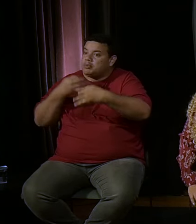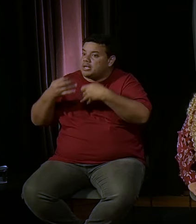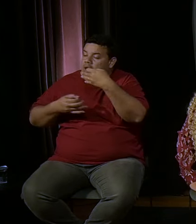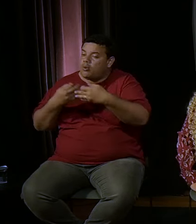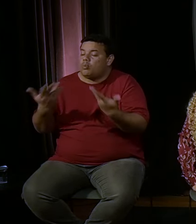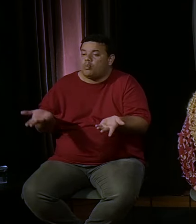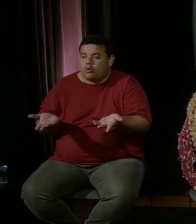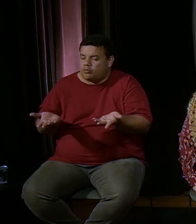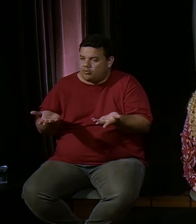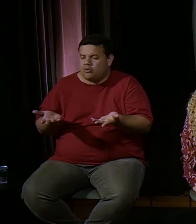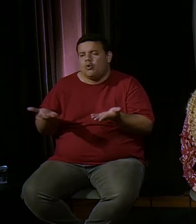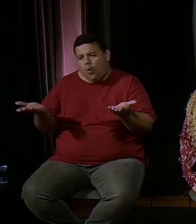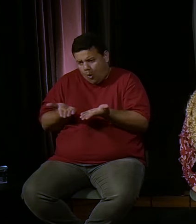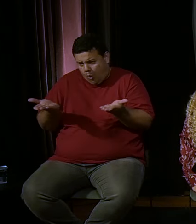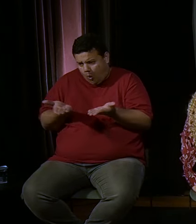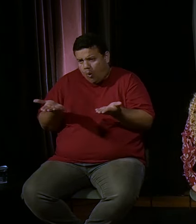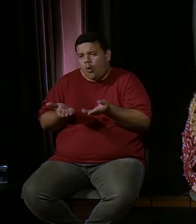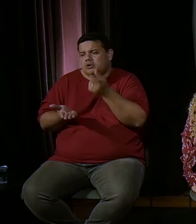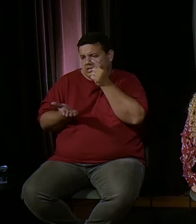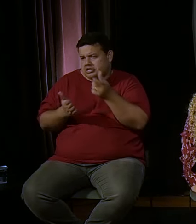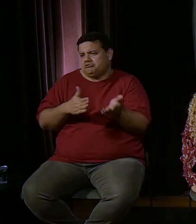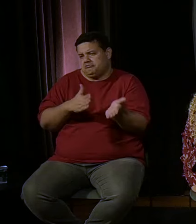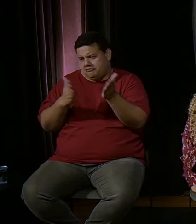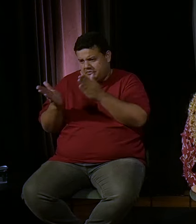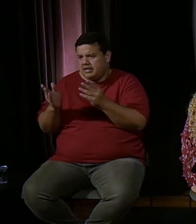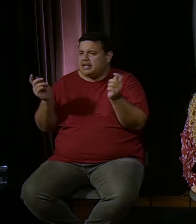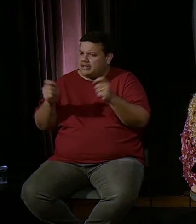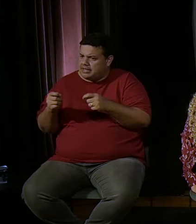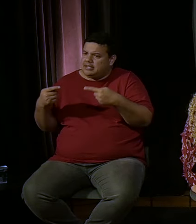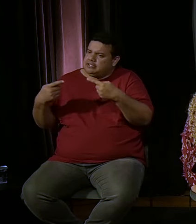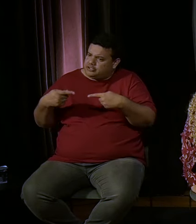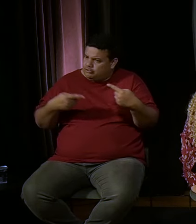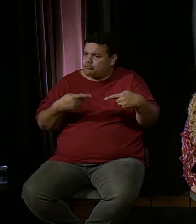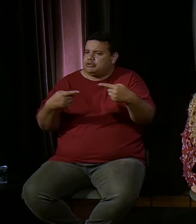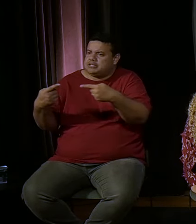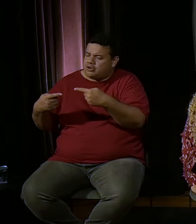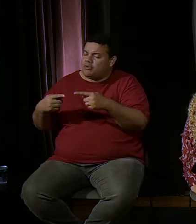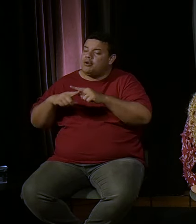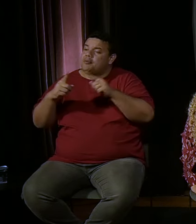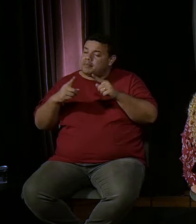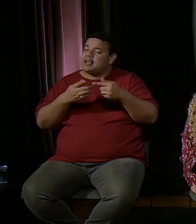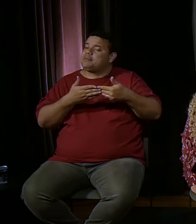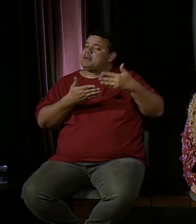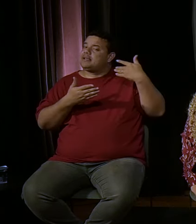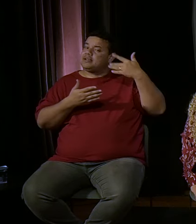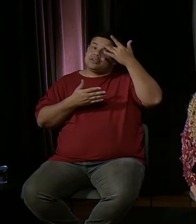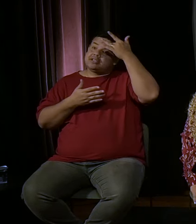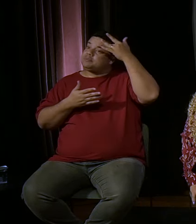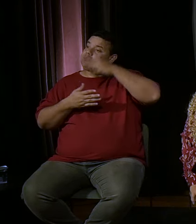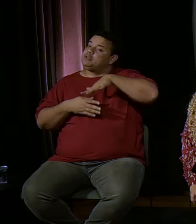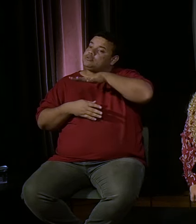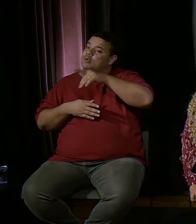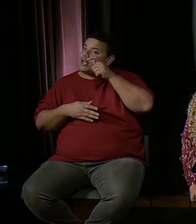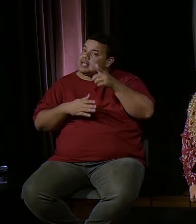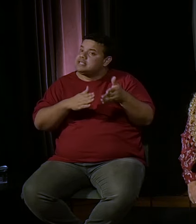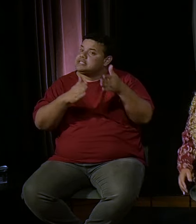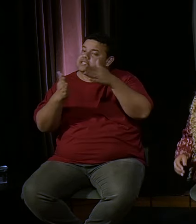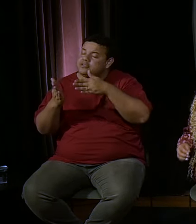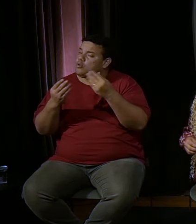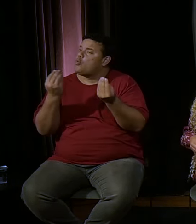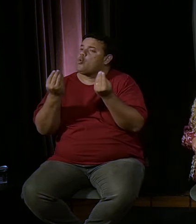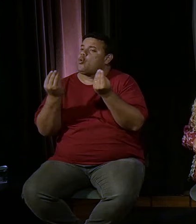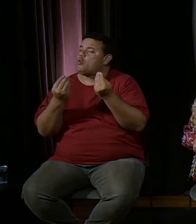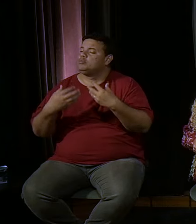claro, muitos recortes possíveis, muita discussão, mas o que foi esse filme na década de 70? E aí você fala um pouquinho